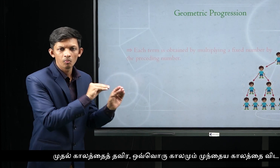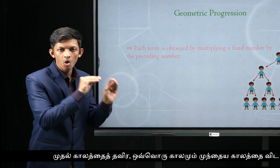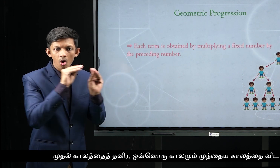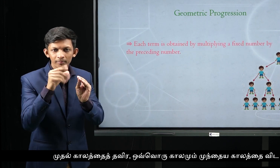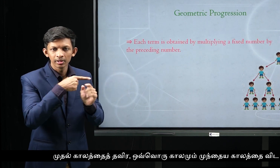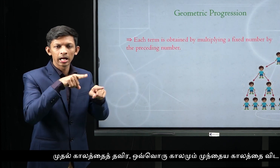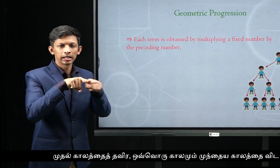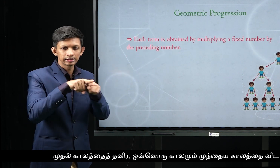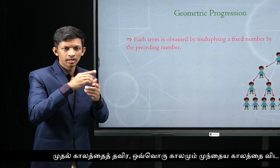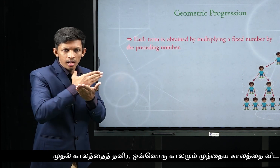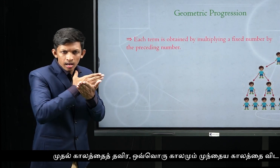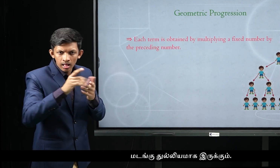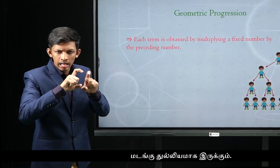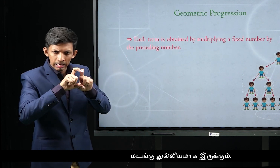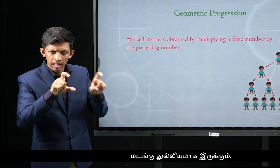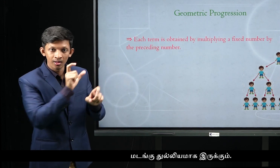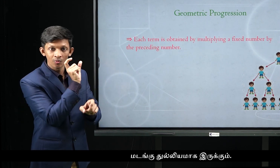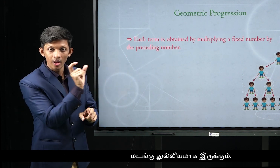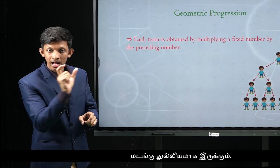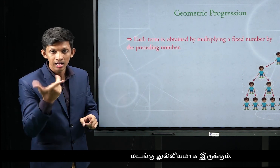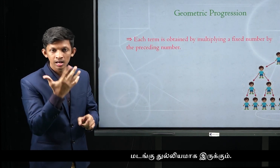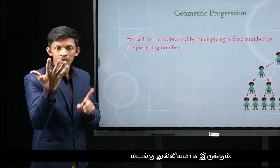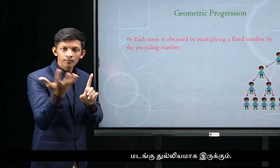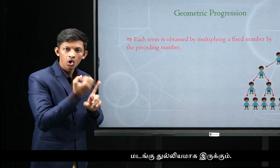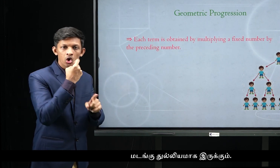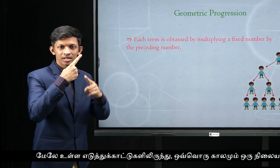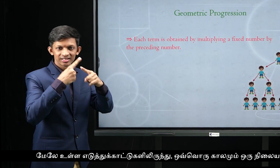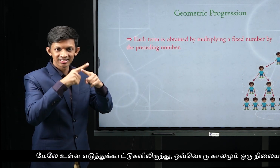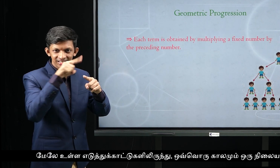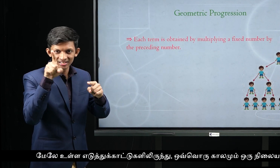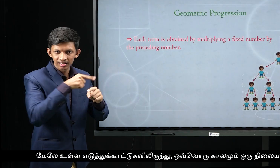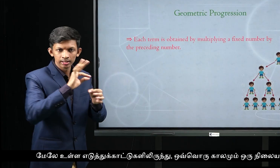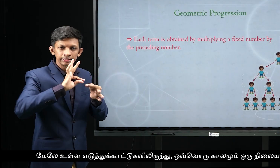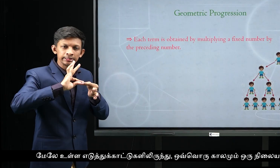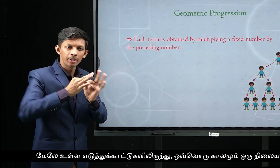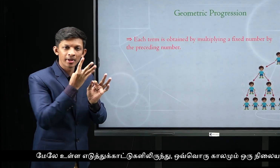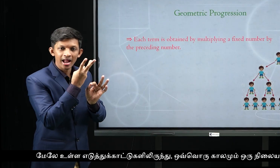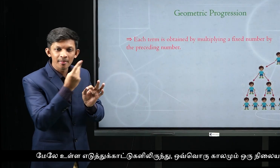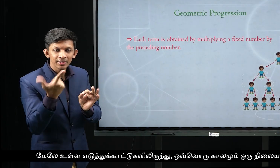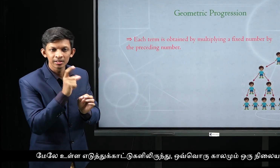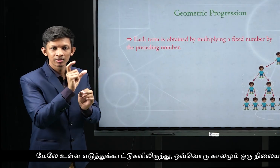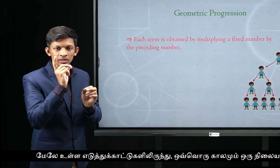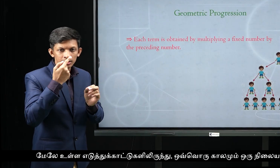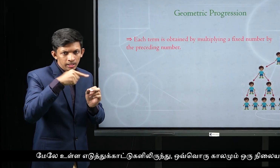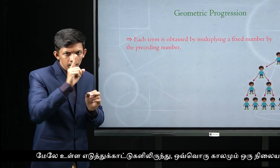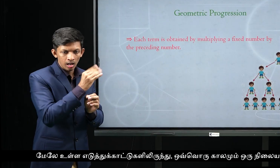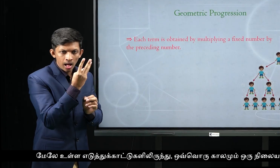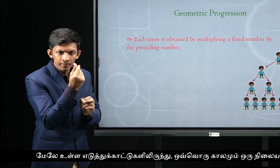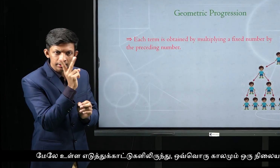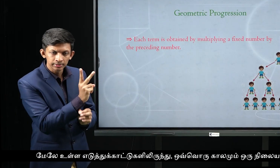முந்தைய காலத்தை விட 2 மடங்கு துல்லியமாக இருக்கும். மேலே உள்ள எடுத்துக்காட்டுகளில் இருந்து ஒவ்வொரு காலமும்